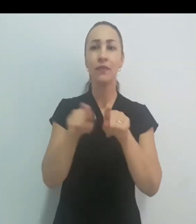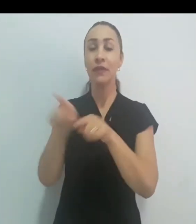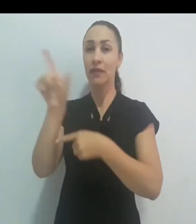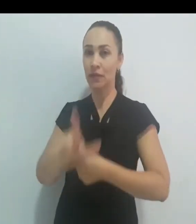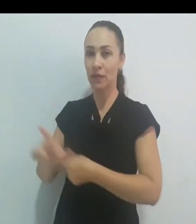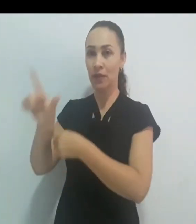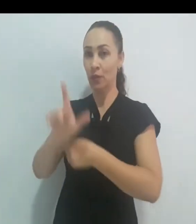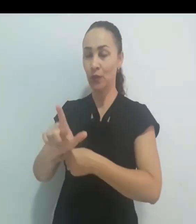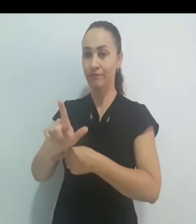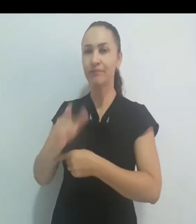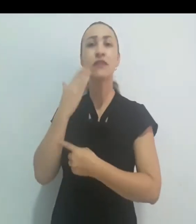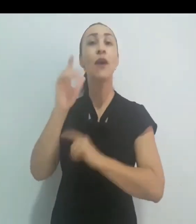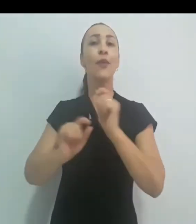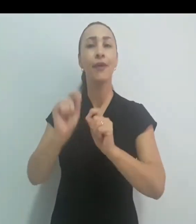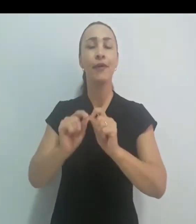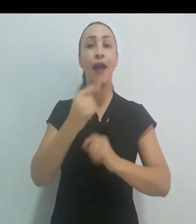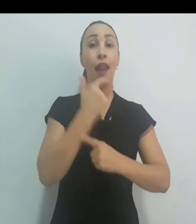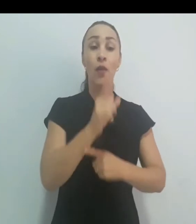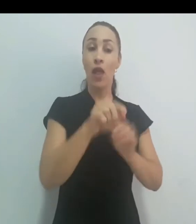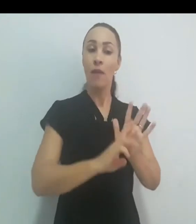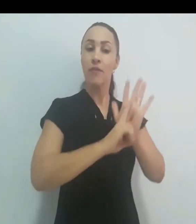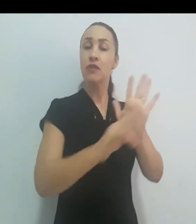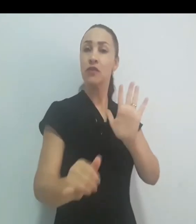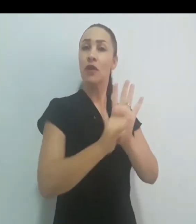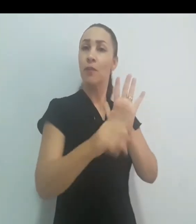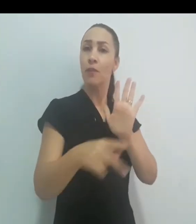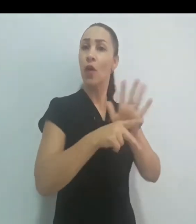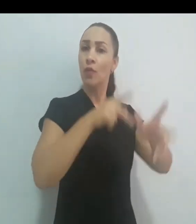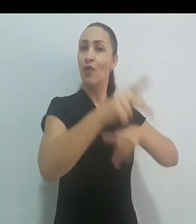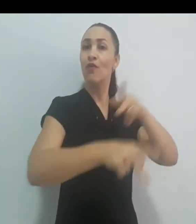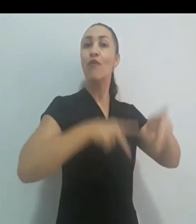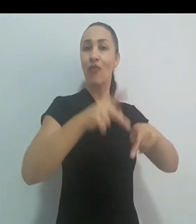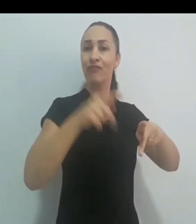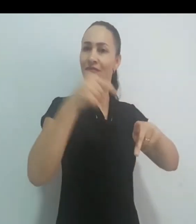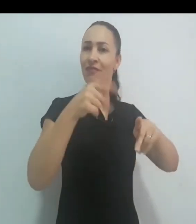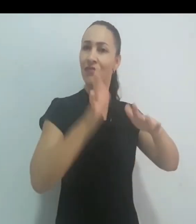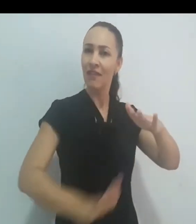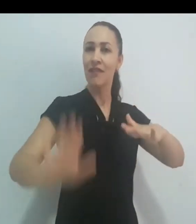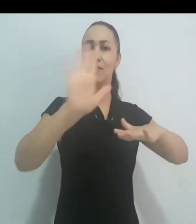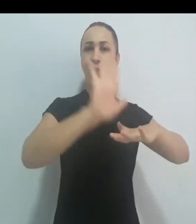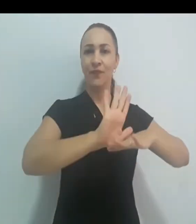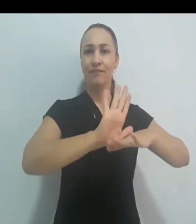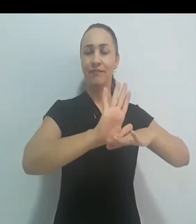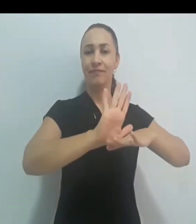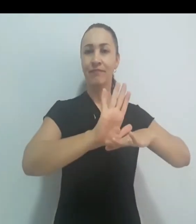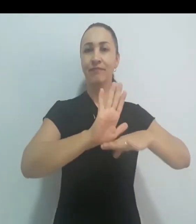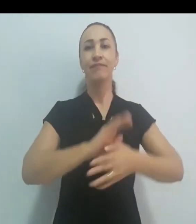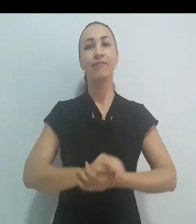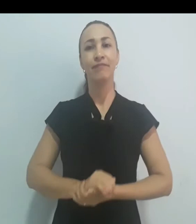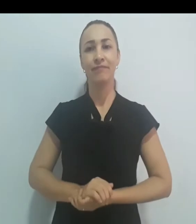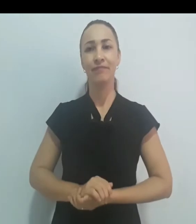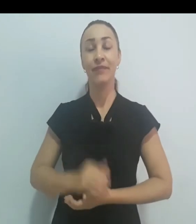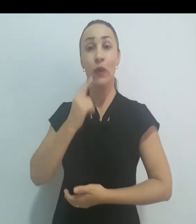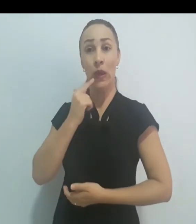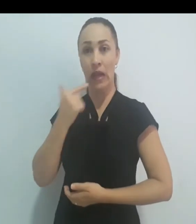literatura, sabem que a língua representa a identidade de um povo, né, a identidade de uma nação. Então,